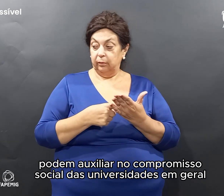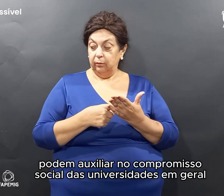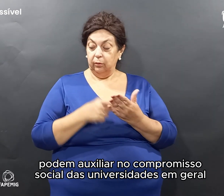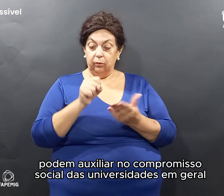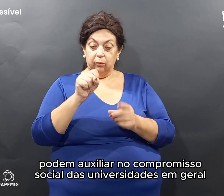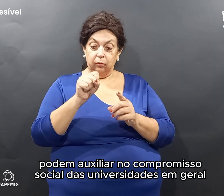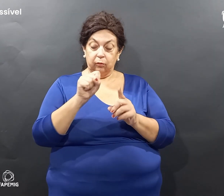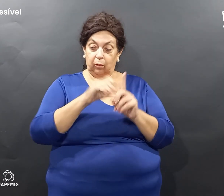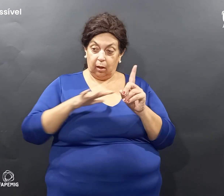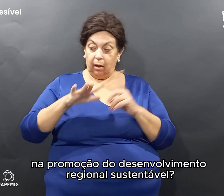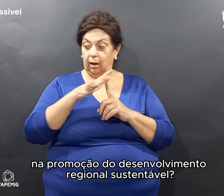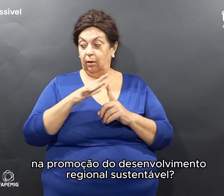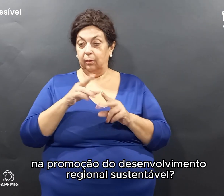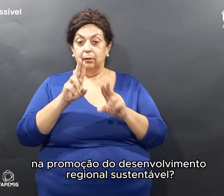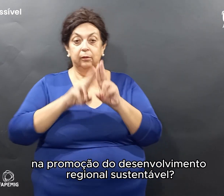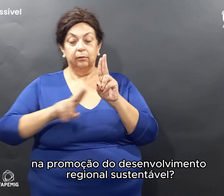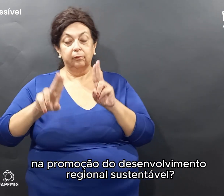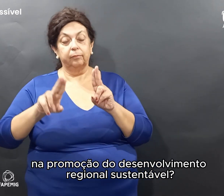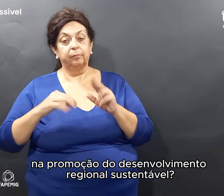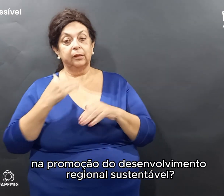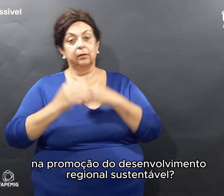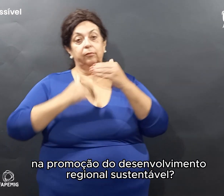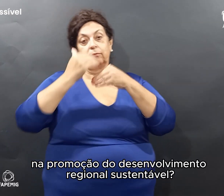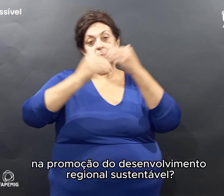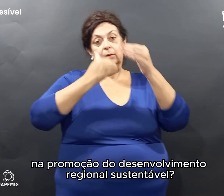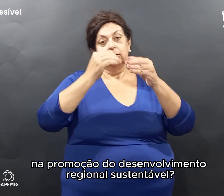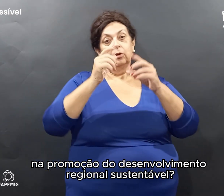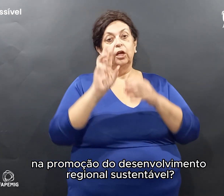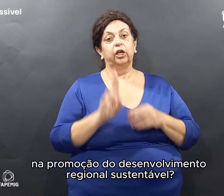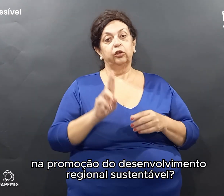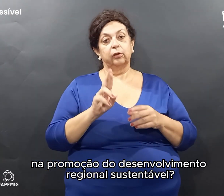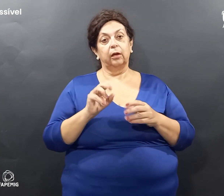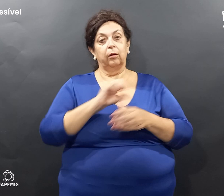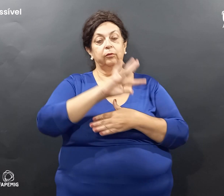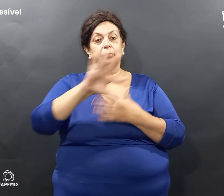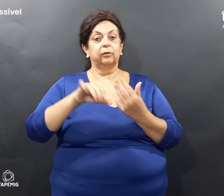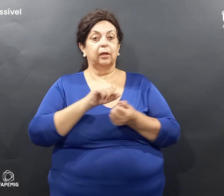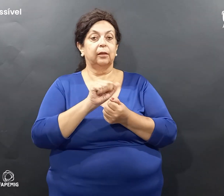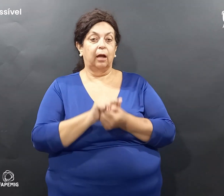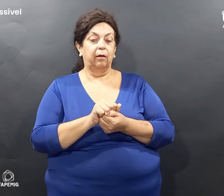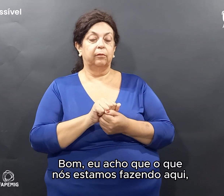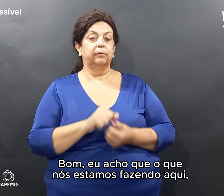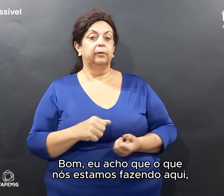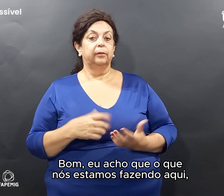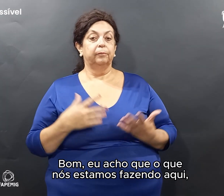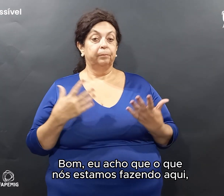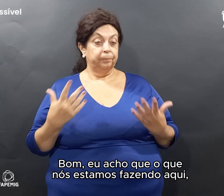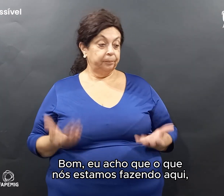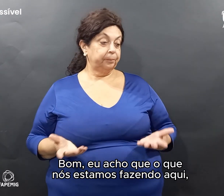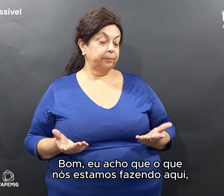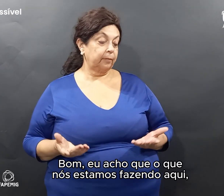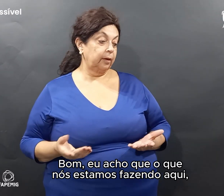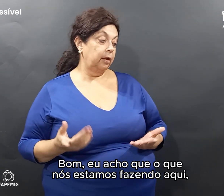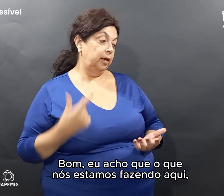universidades em geral na promoção do desenvolvimento regional sustentável. Bom, eu acho